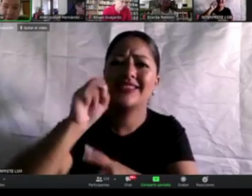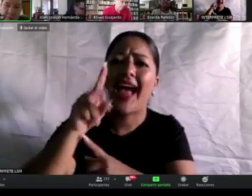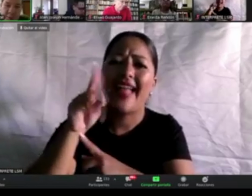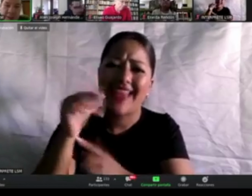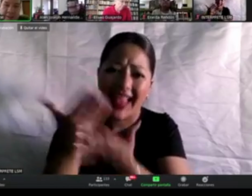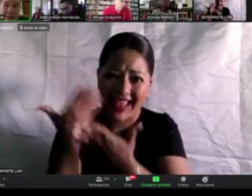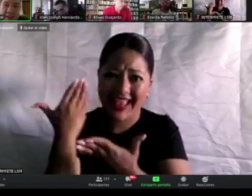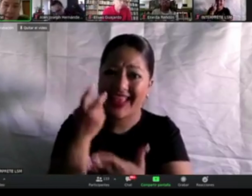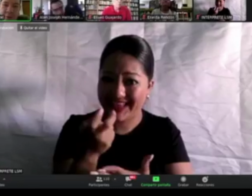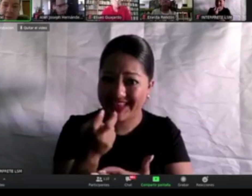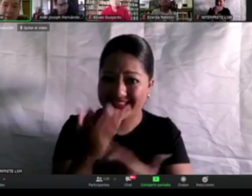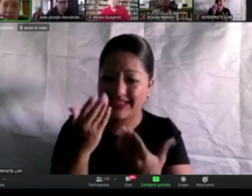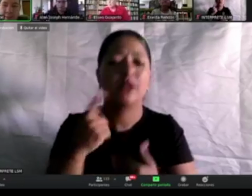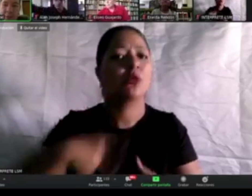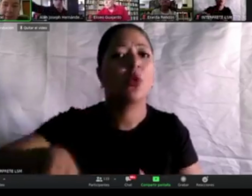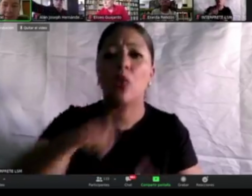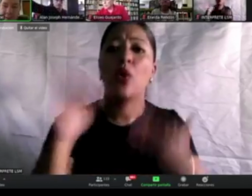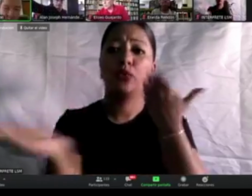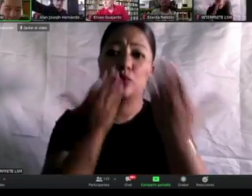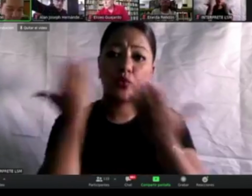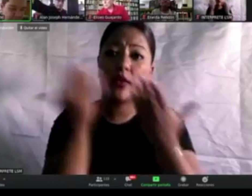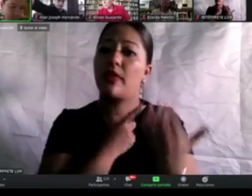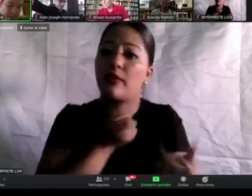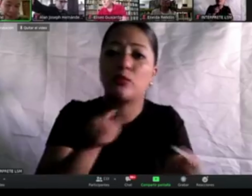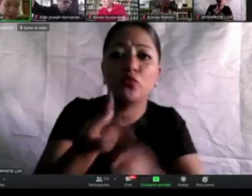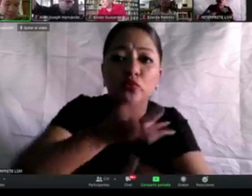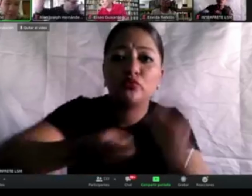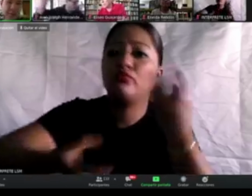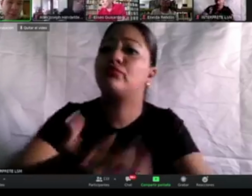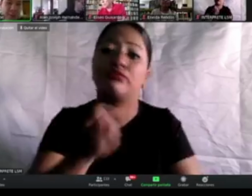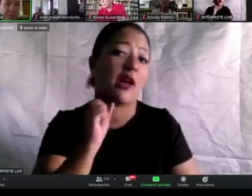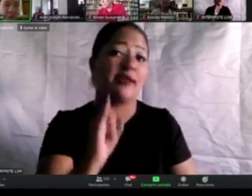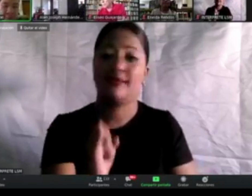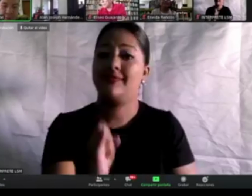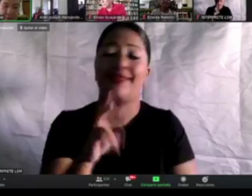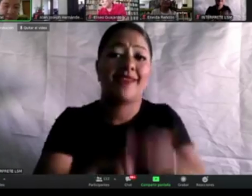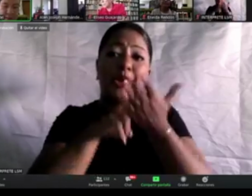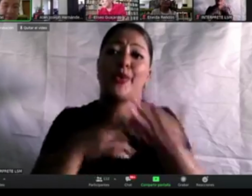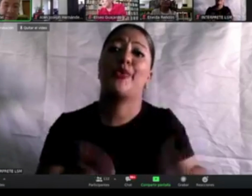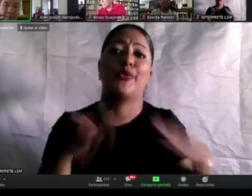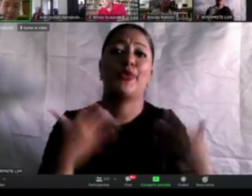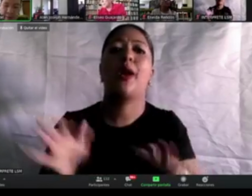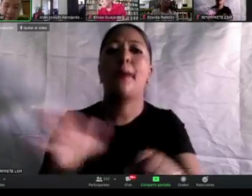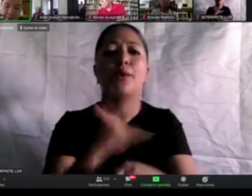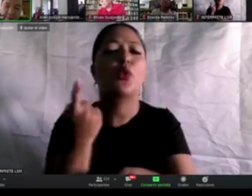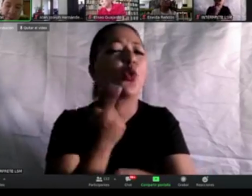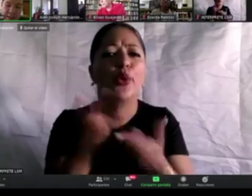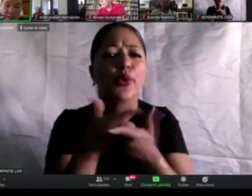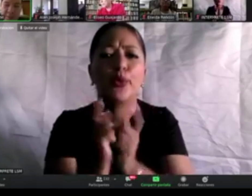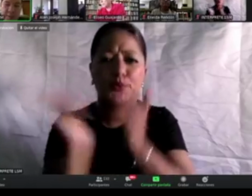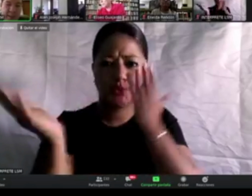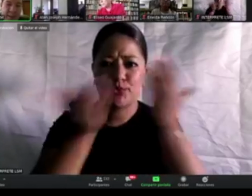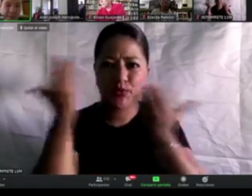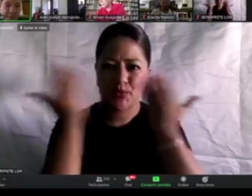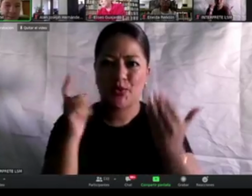nosotros como estudiantes teníamos que aportar y yo creo que esa es una de las cosas más valiosas porque un grupo de estudiantes que nos tuvimos el